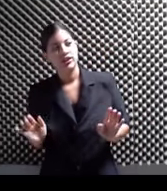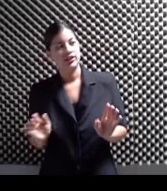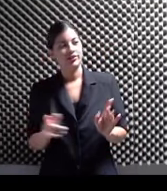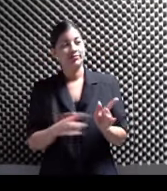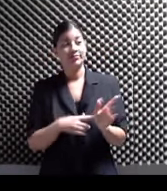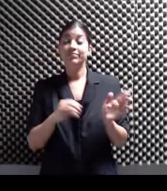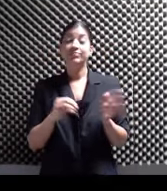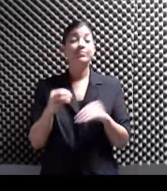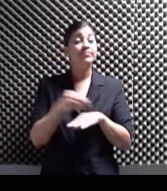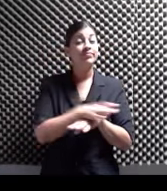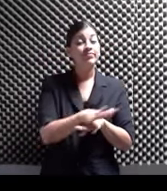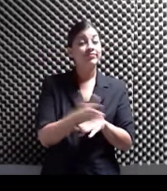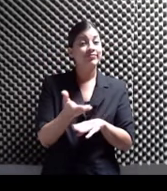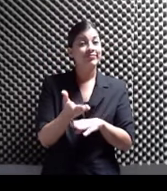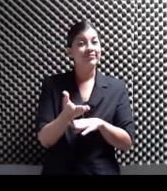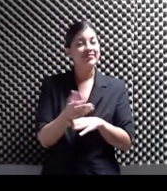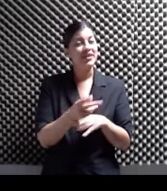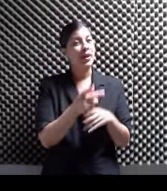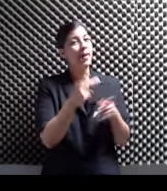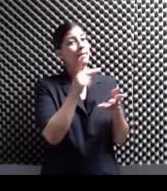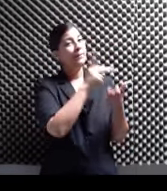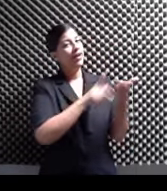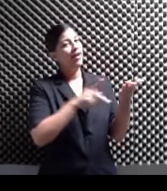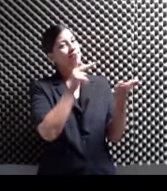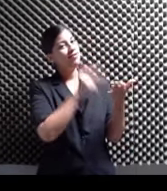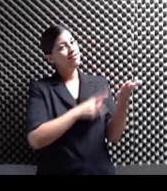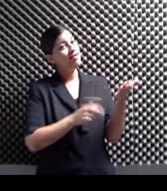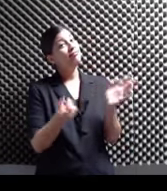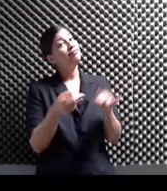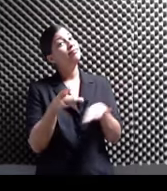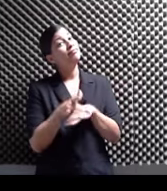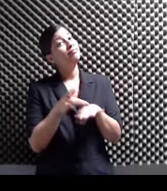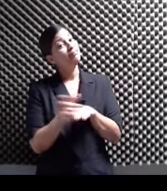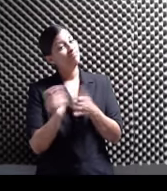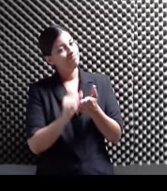les recomendamos que llenen sus planillas con tiempo.